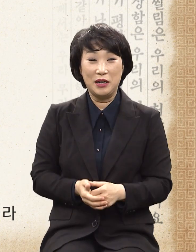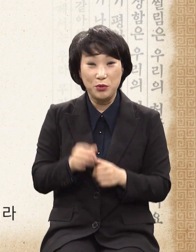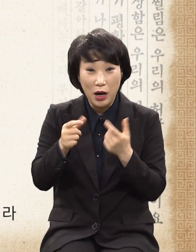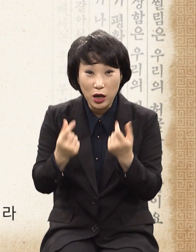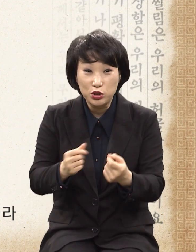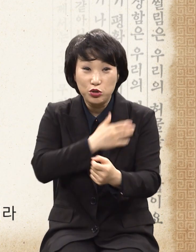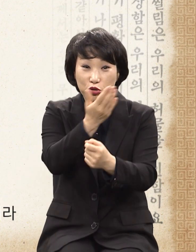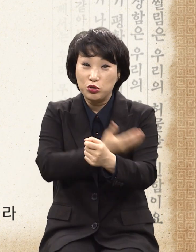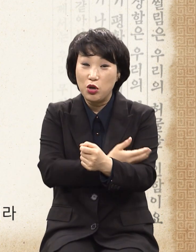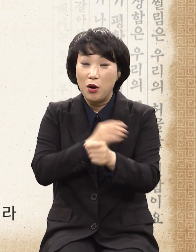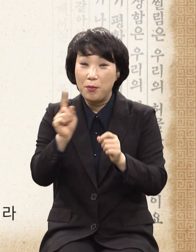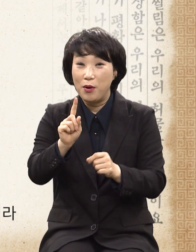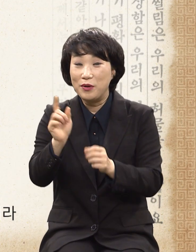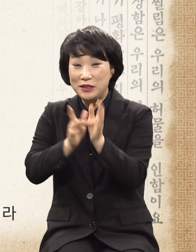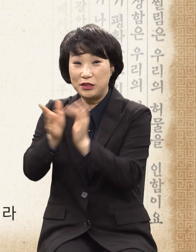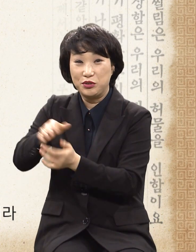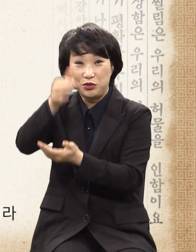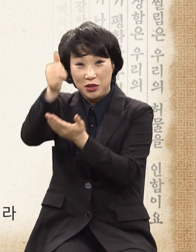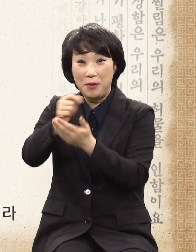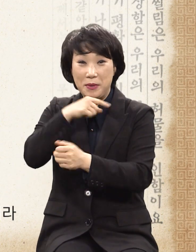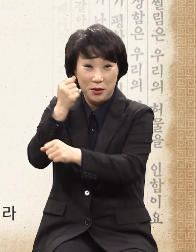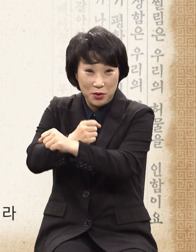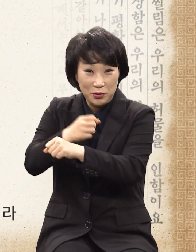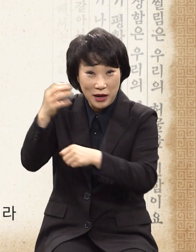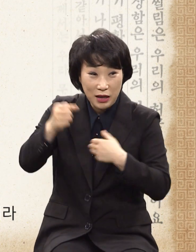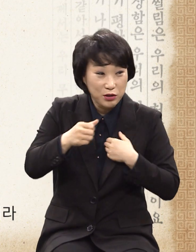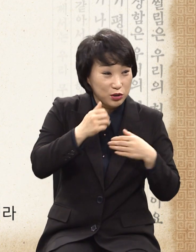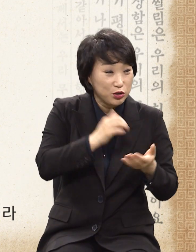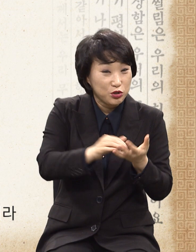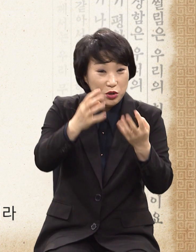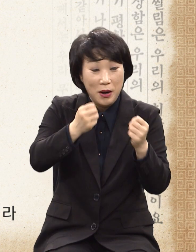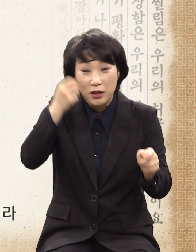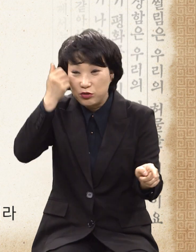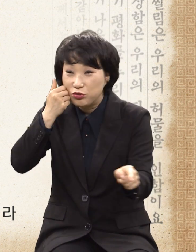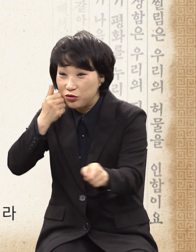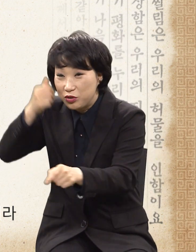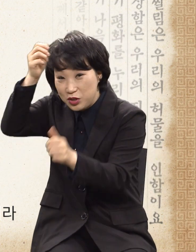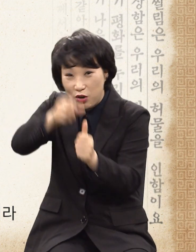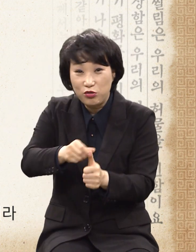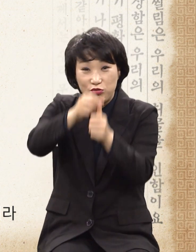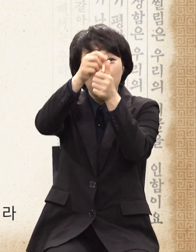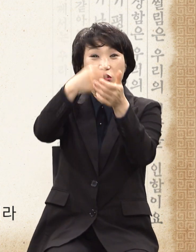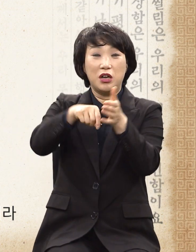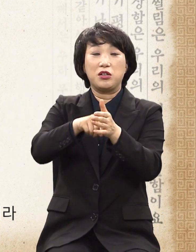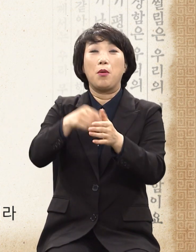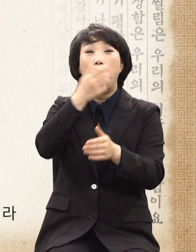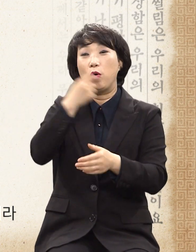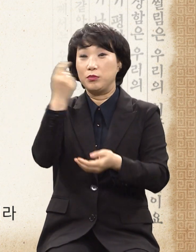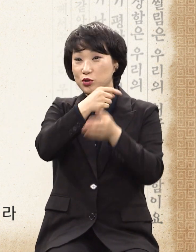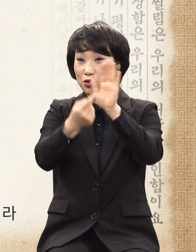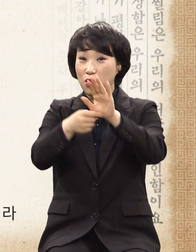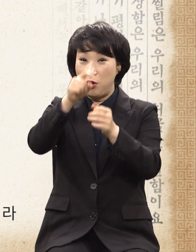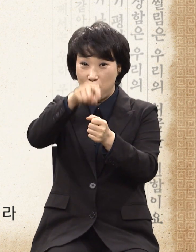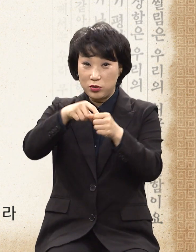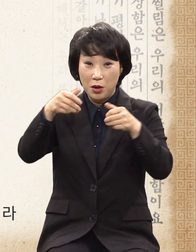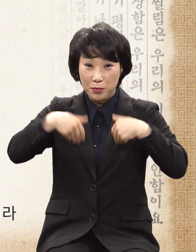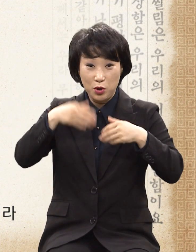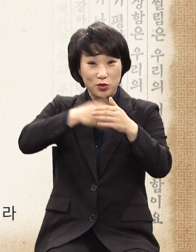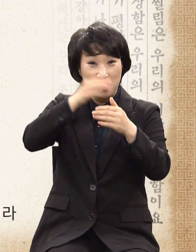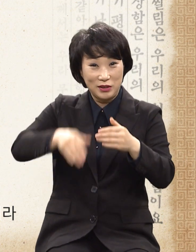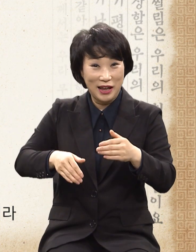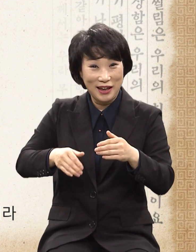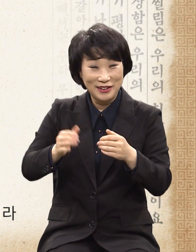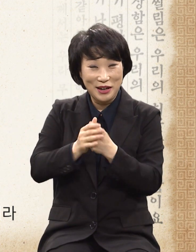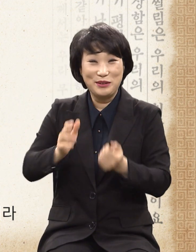그만큼 능력은 예수 그리스도의 피의 공로로 영혼 살리는 복음 증거하기 위해서 절대적으로 필요하기 때문에 주님이 그